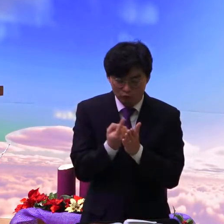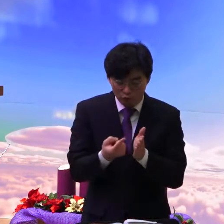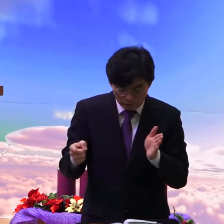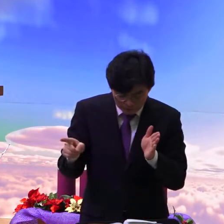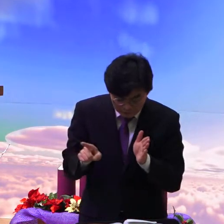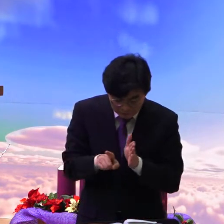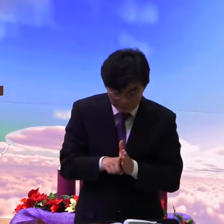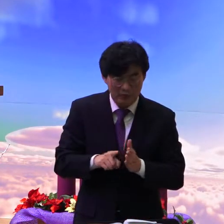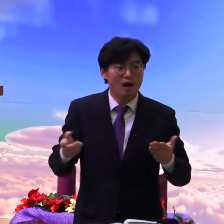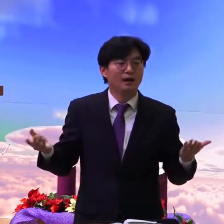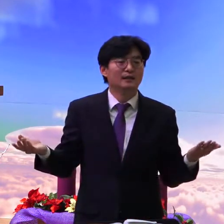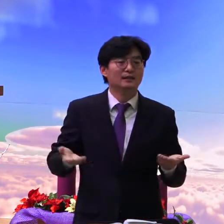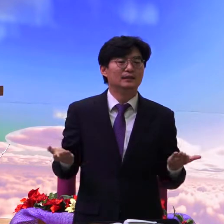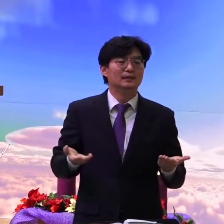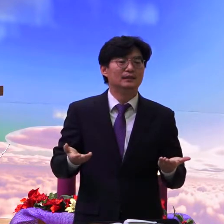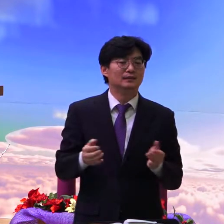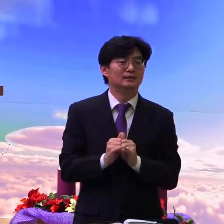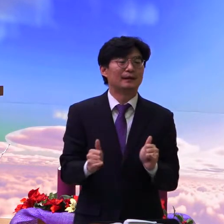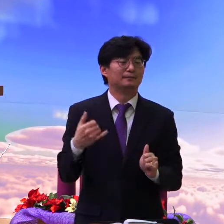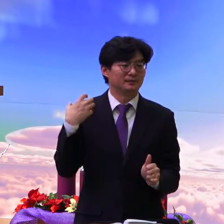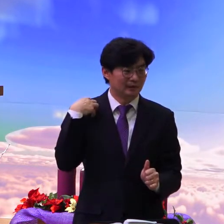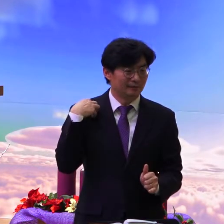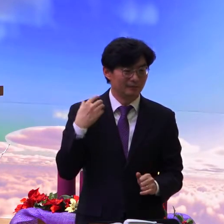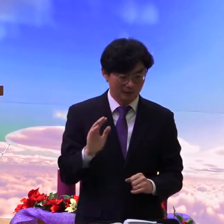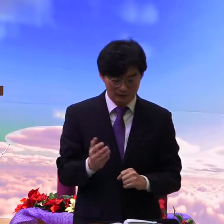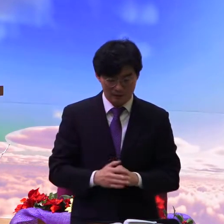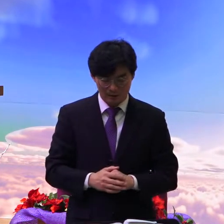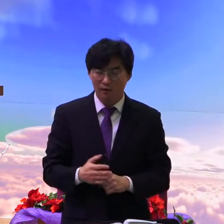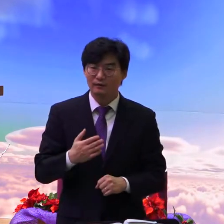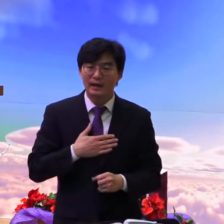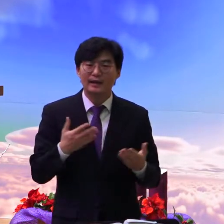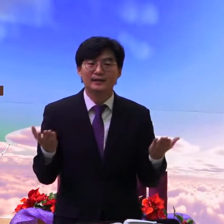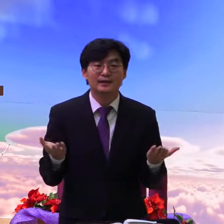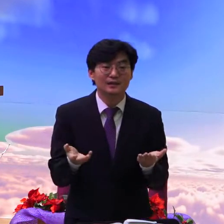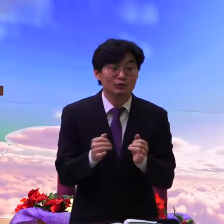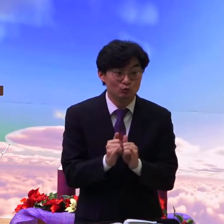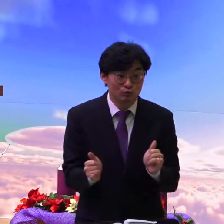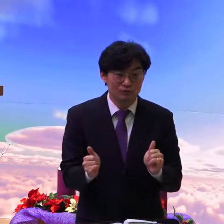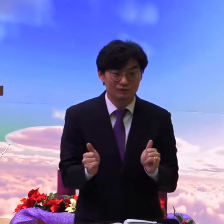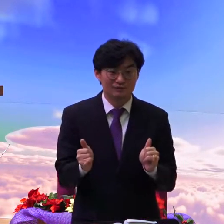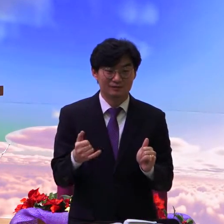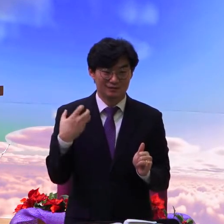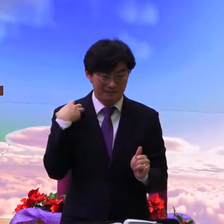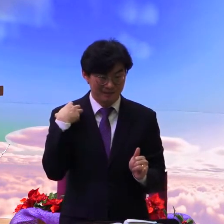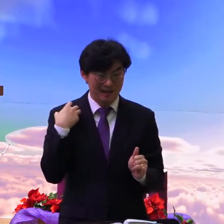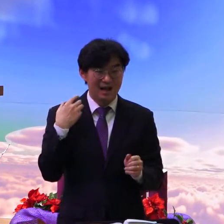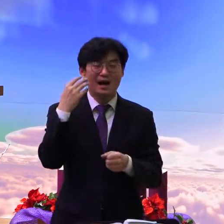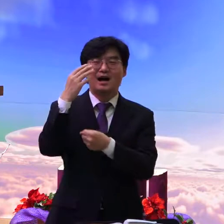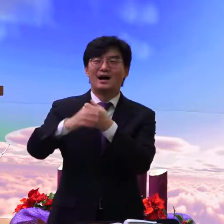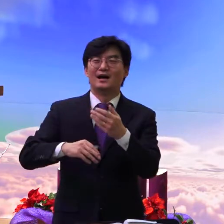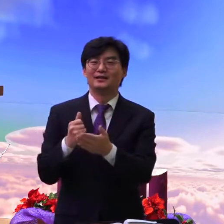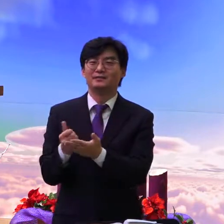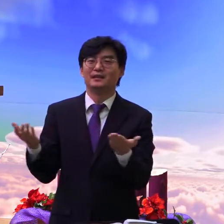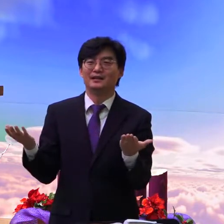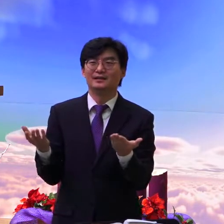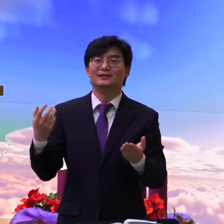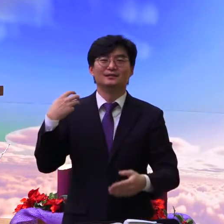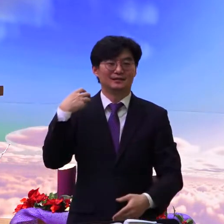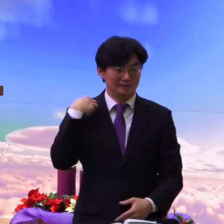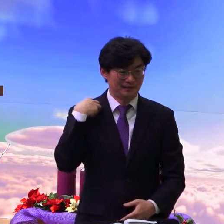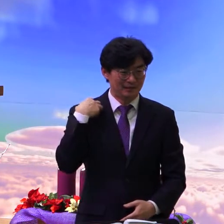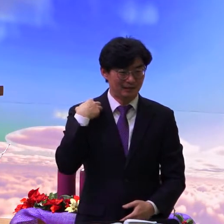되었다. 바울은 감격적으로 사실 이야기하고 있는 겁니다. 내가 일꾼이 됐다. 내가 하나님의 일꾼이 되었다. 라고